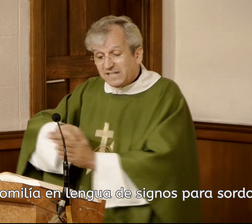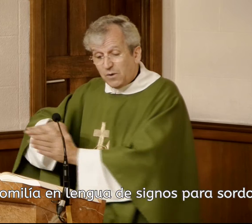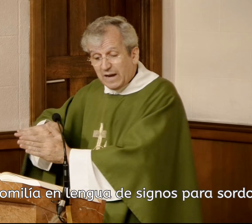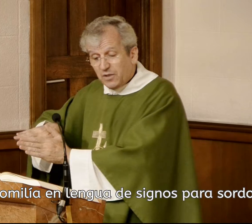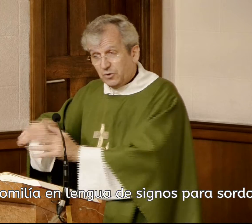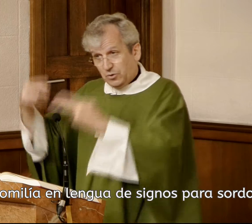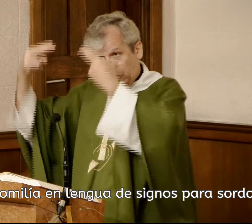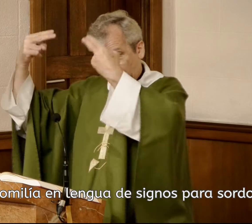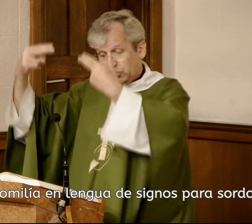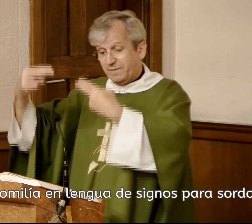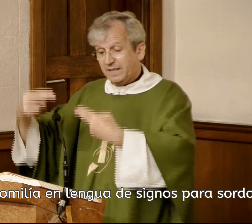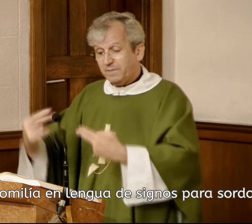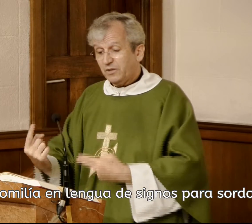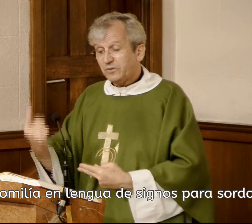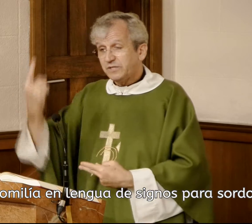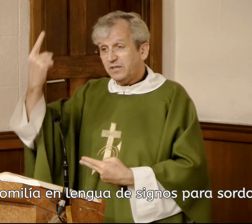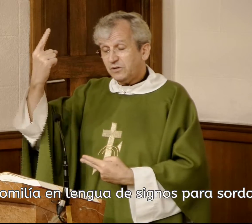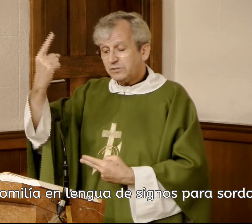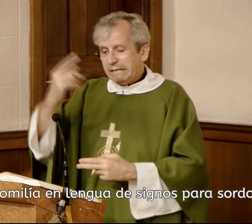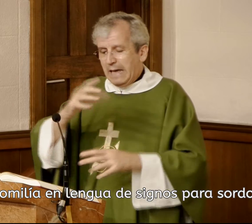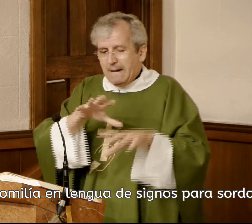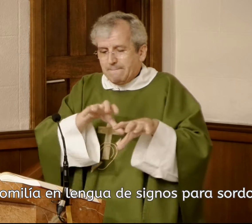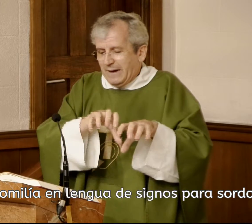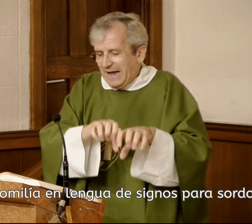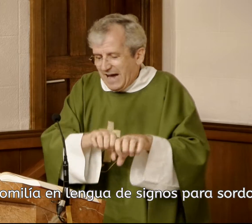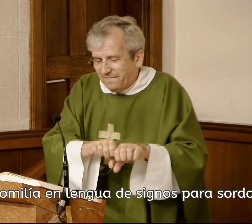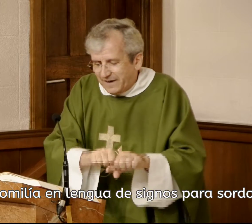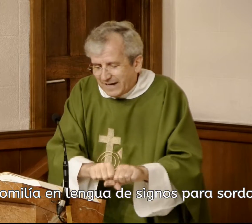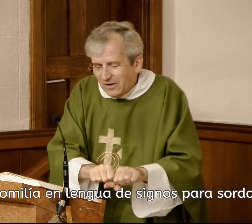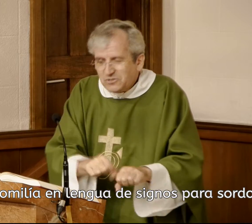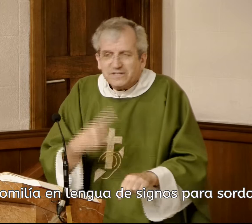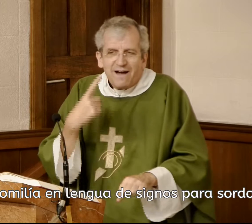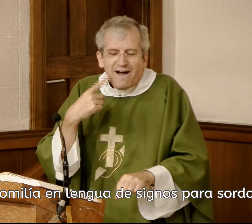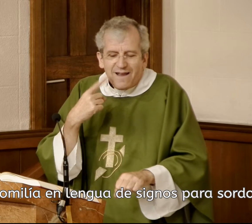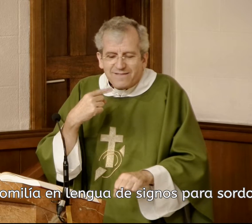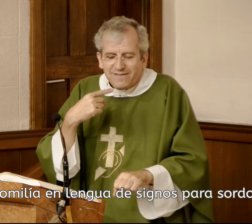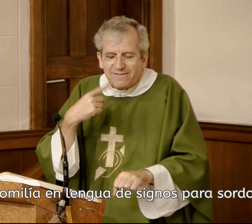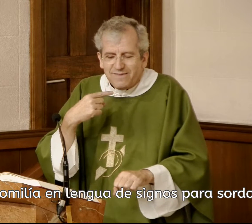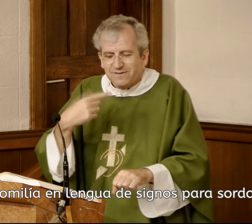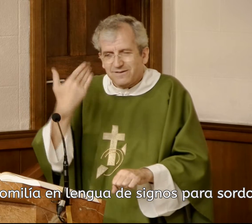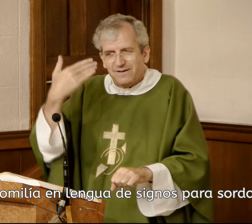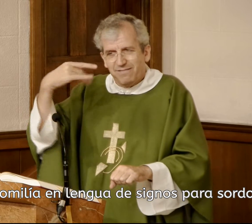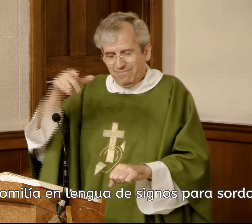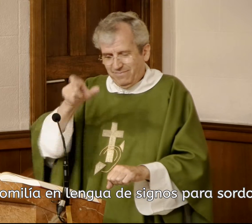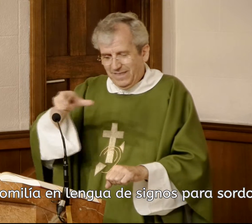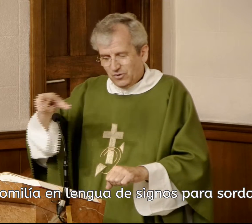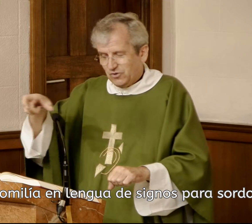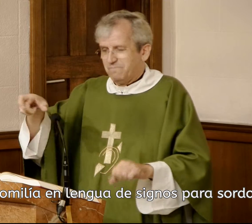Dejáis a un lado los mandamientos de Dios para aferraos a la tradición de los